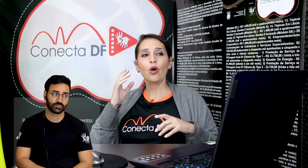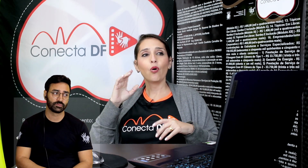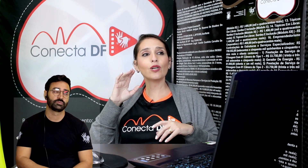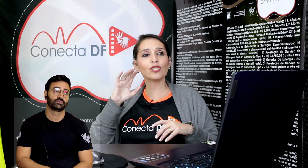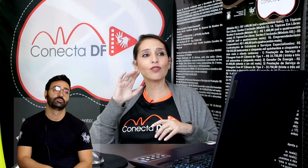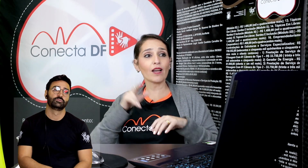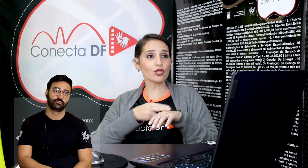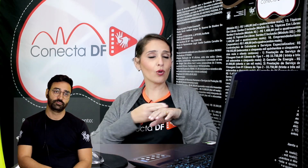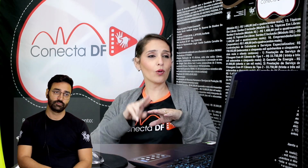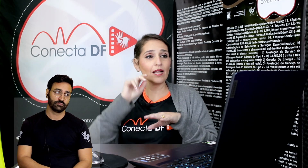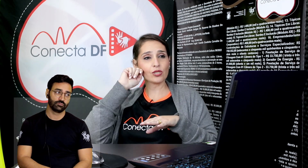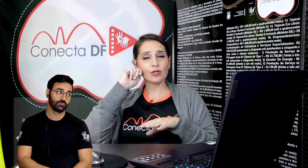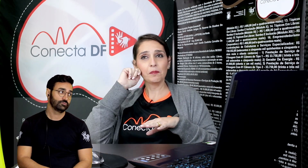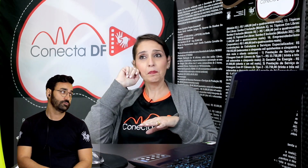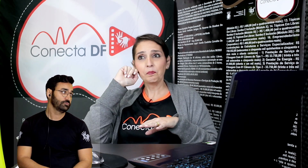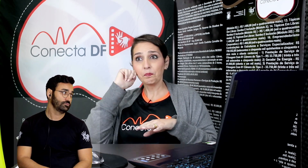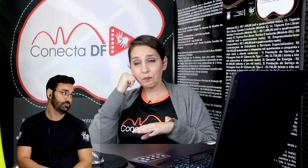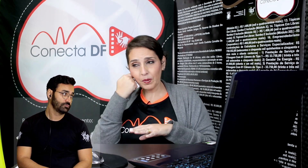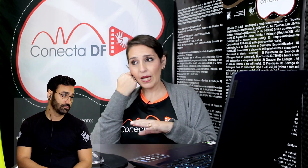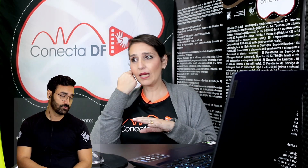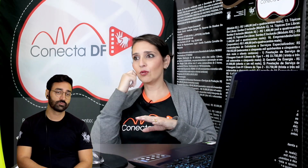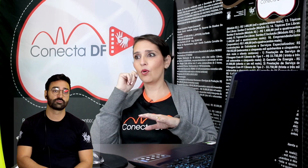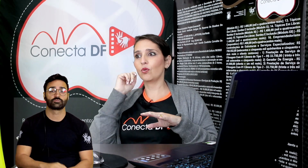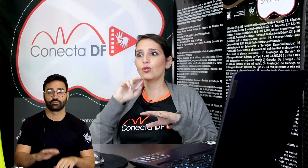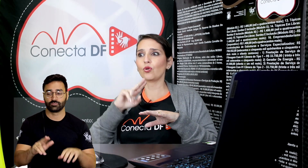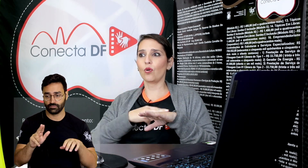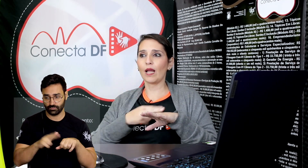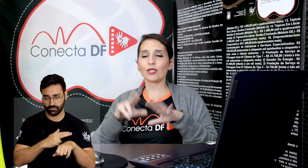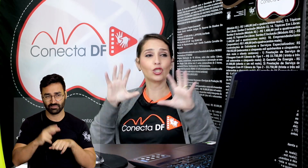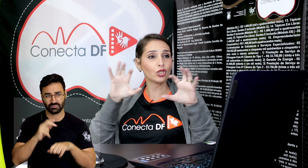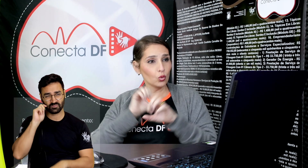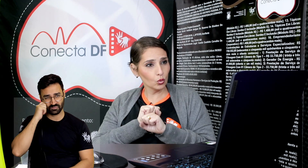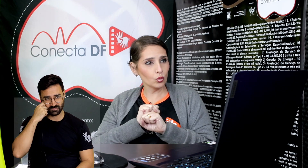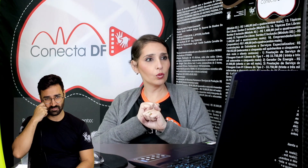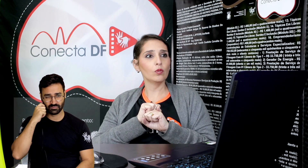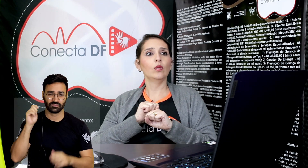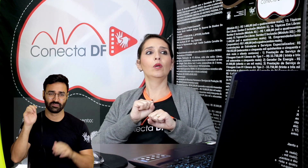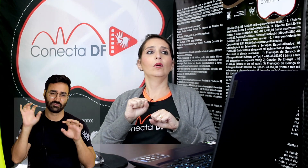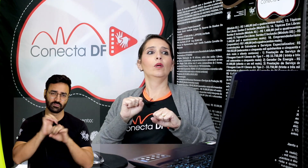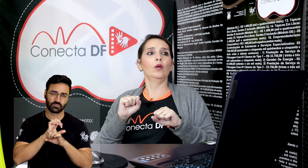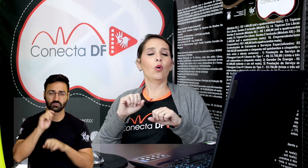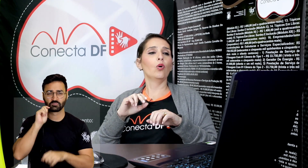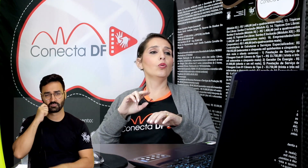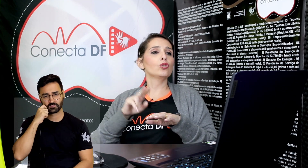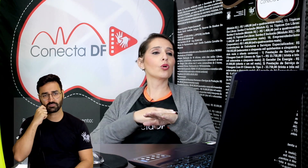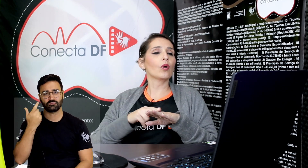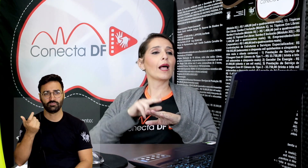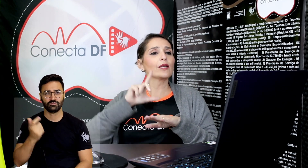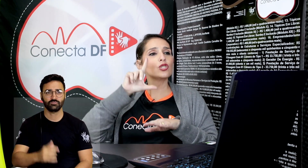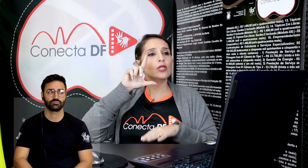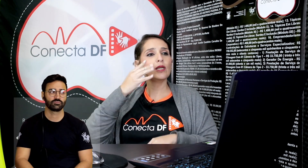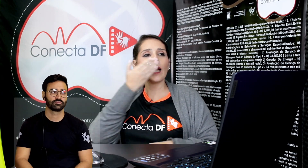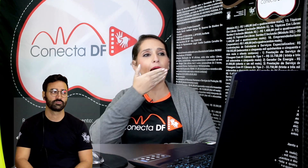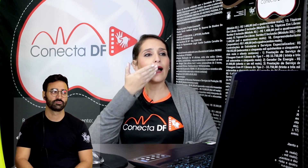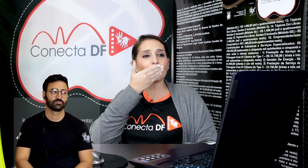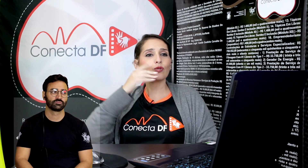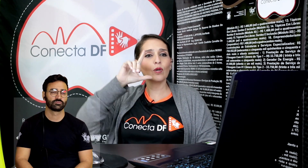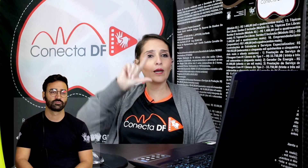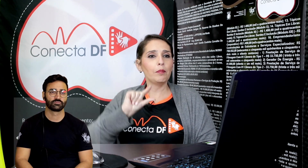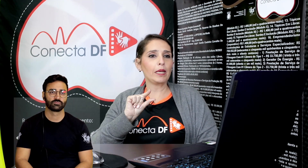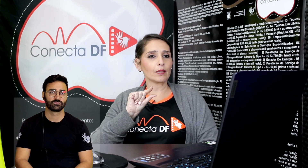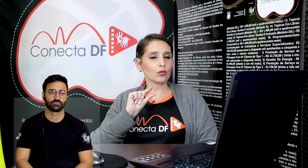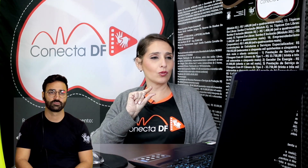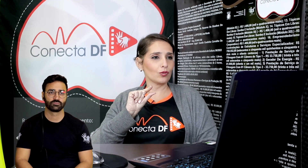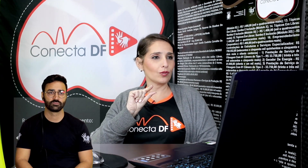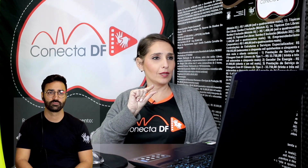faz, ou a gente faz chocolate preto, ou chocolate escuro, ou chocolate